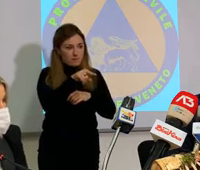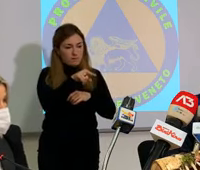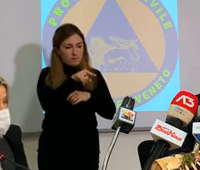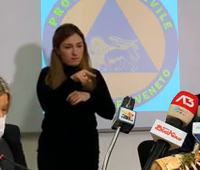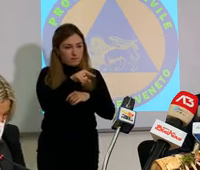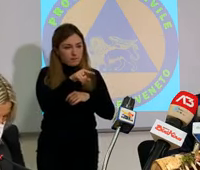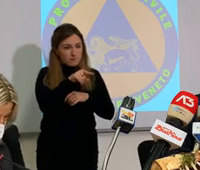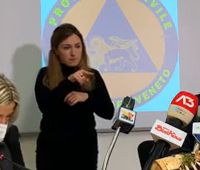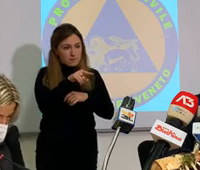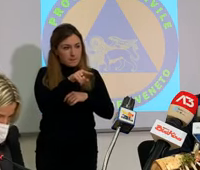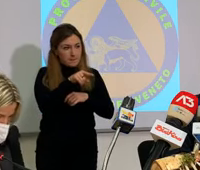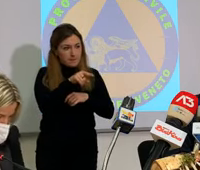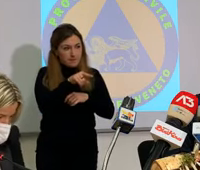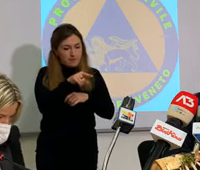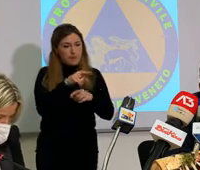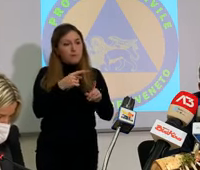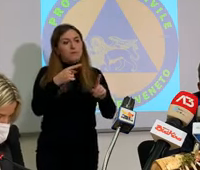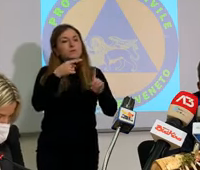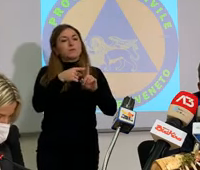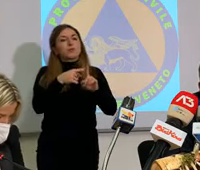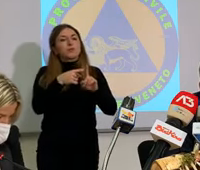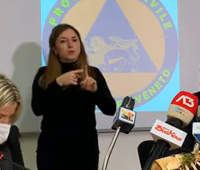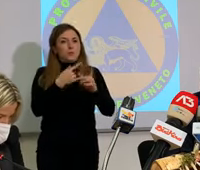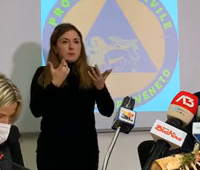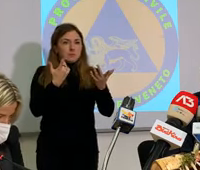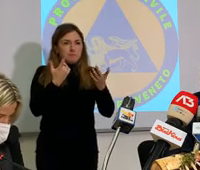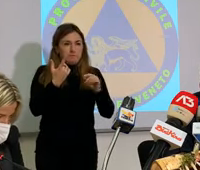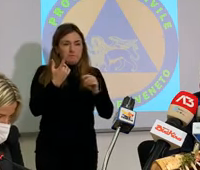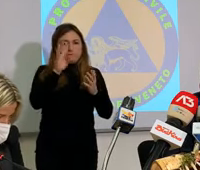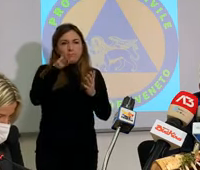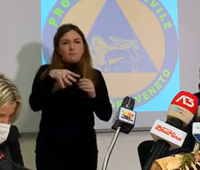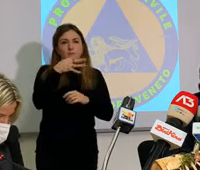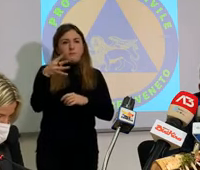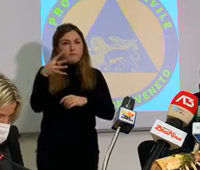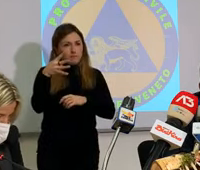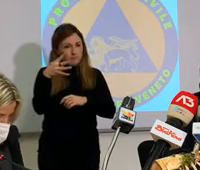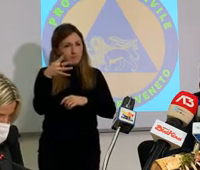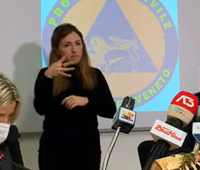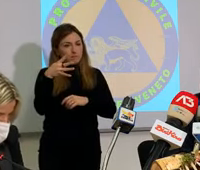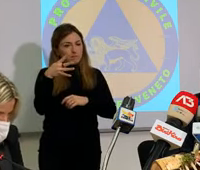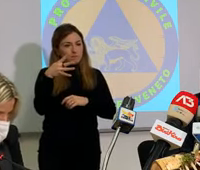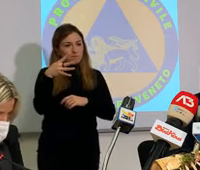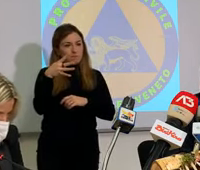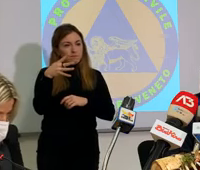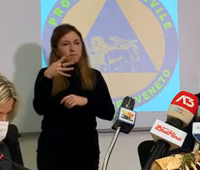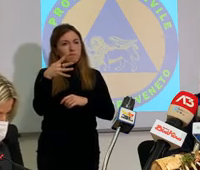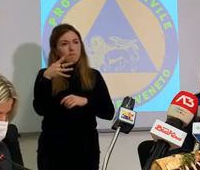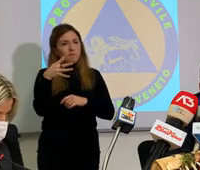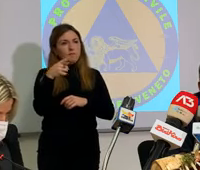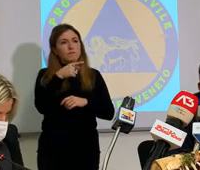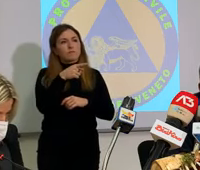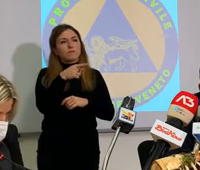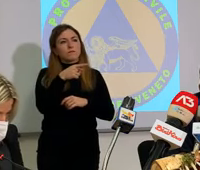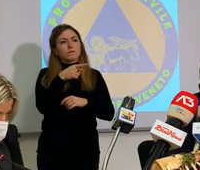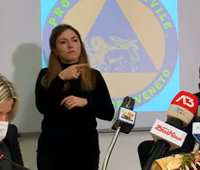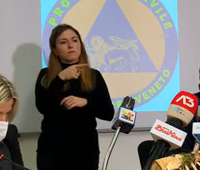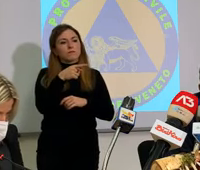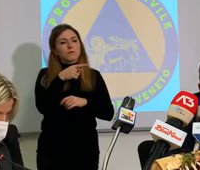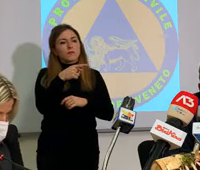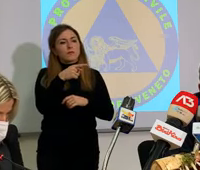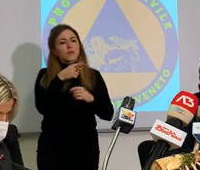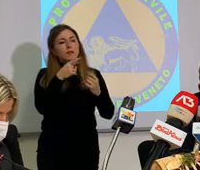e abbiamo anche un dettaglio specie di foglio excel dov'è scritto se quelle attivabile in che tempi e con